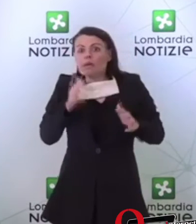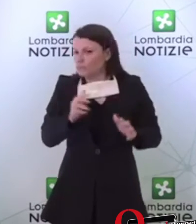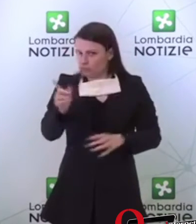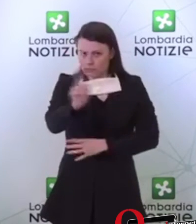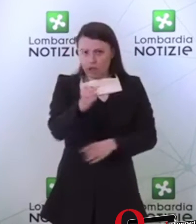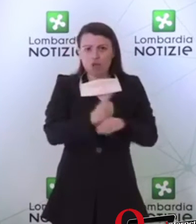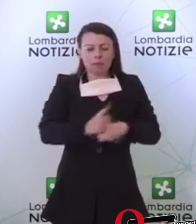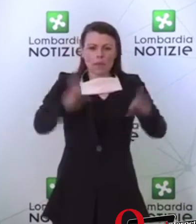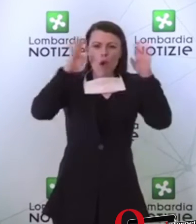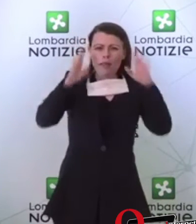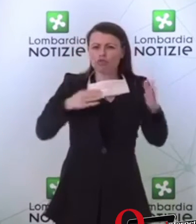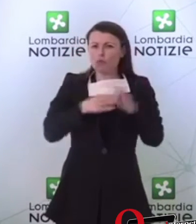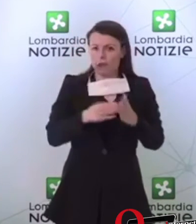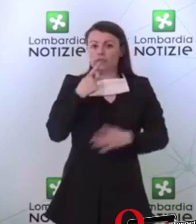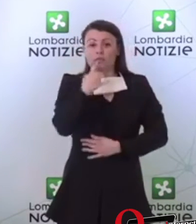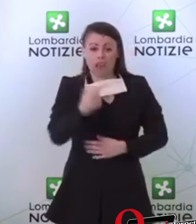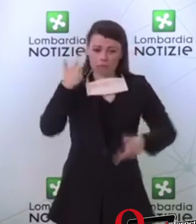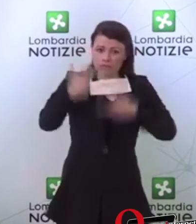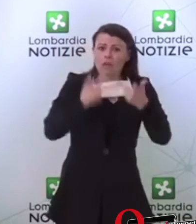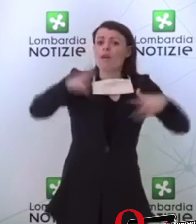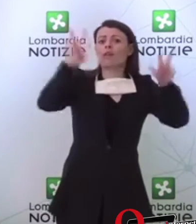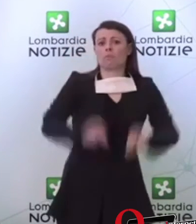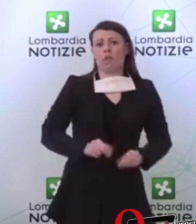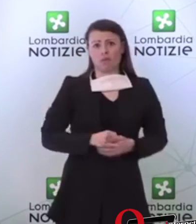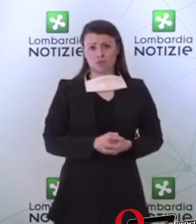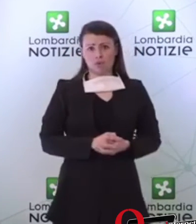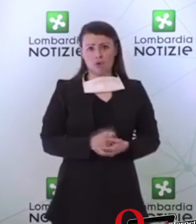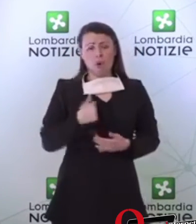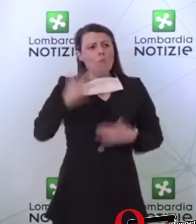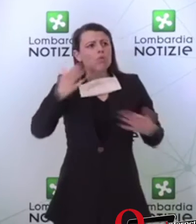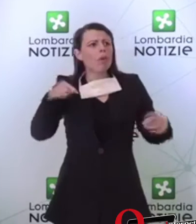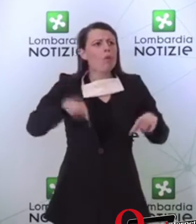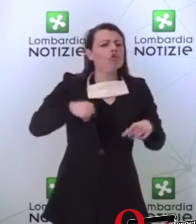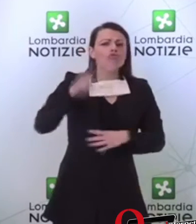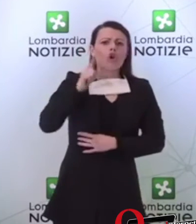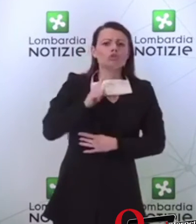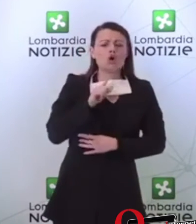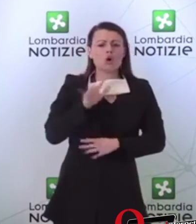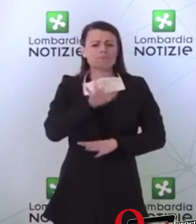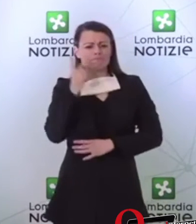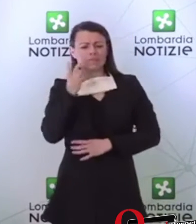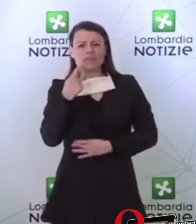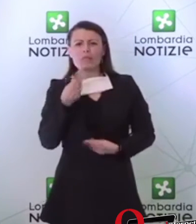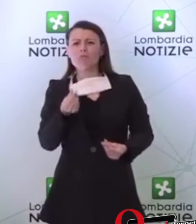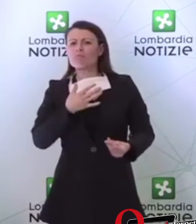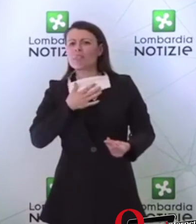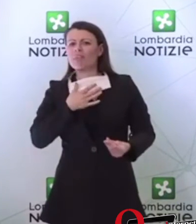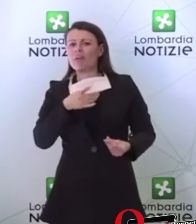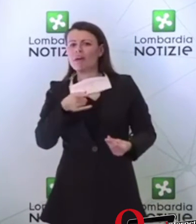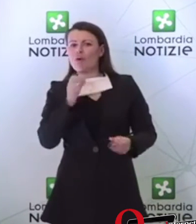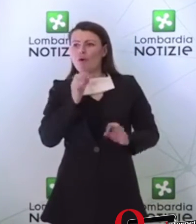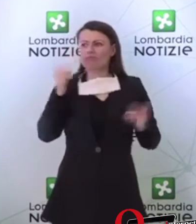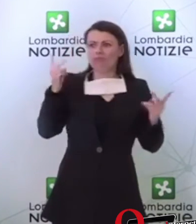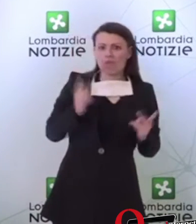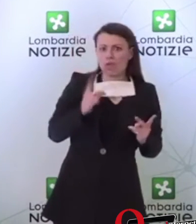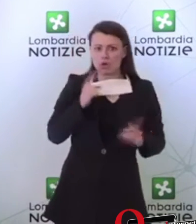lo ripeto. Purtroppo oggi, io non so se è stata un'impressione mia o se è vero, ho visto più